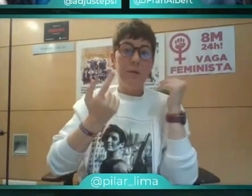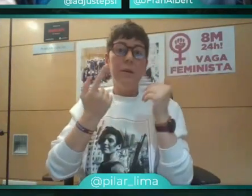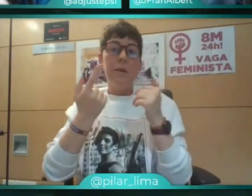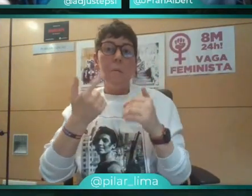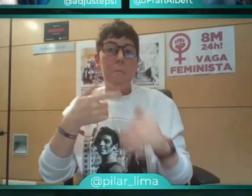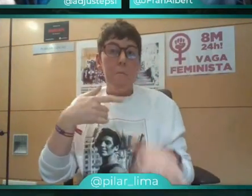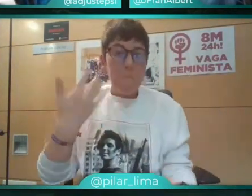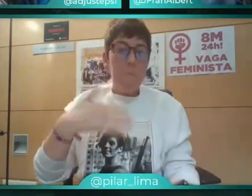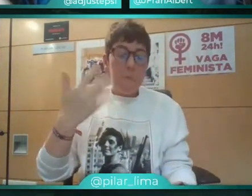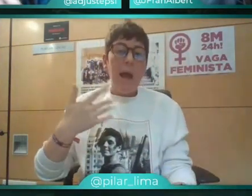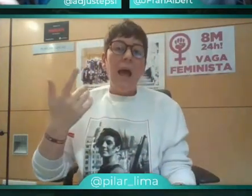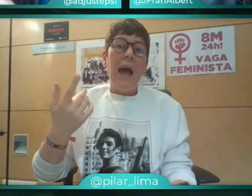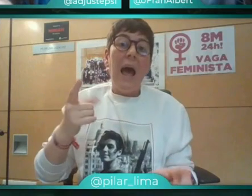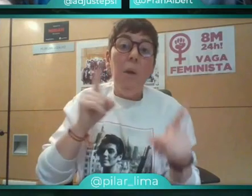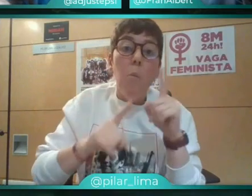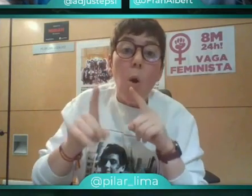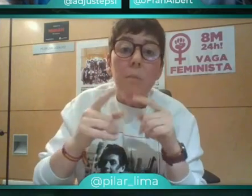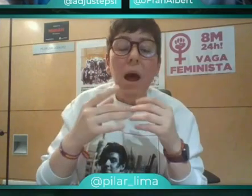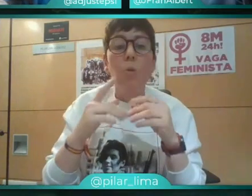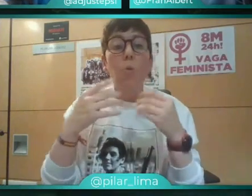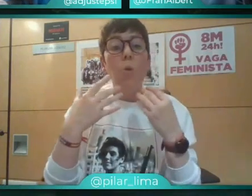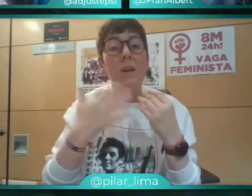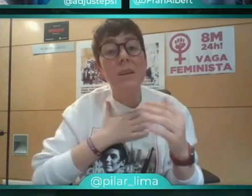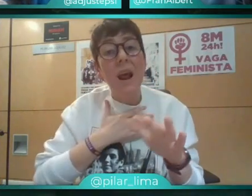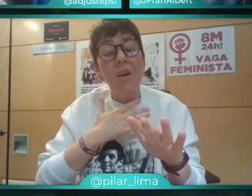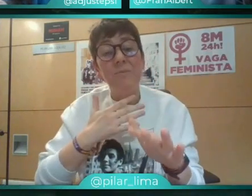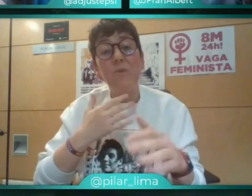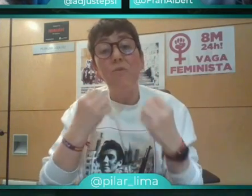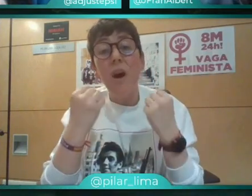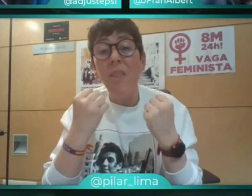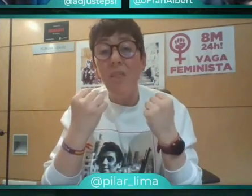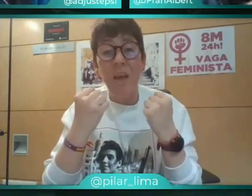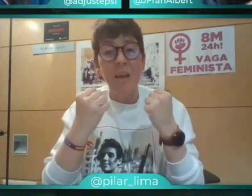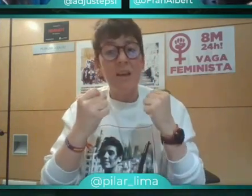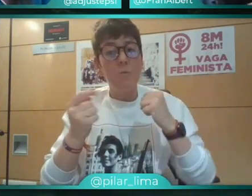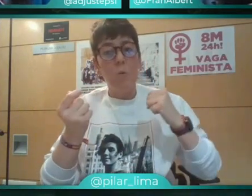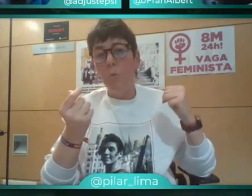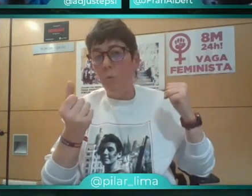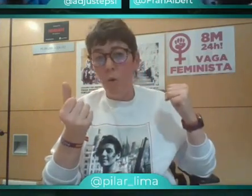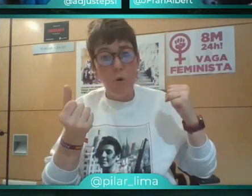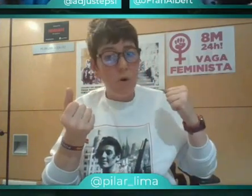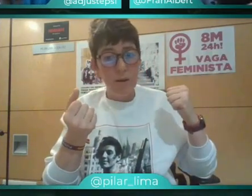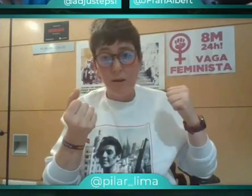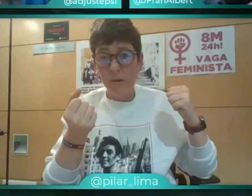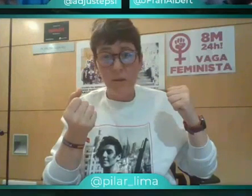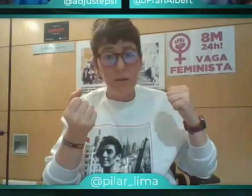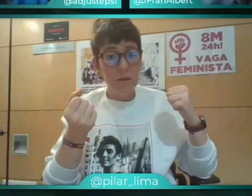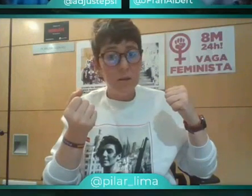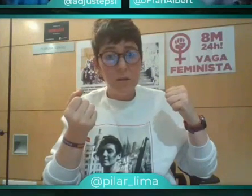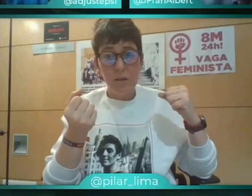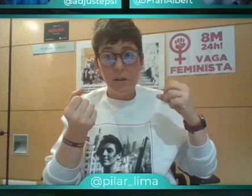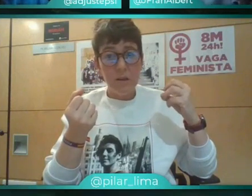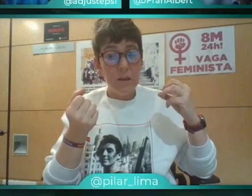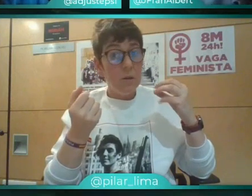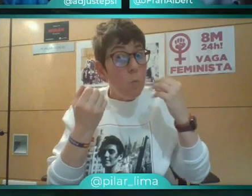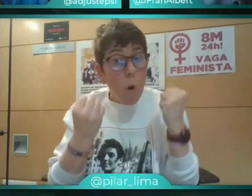nos criticaban y otros ejemplos pero es el problema es que tenemos poca